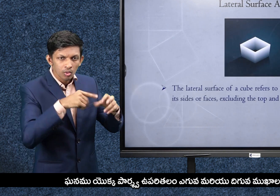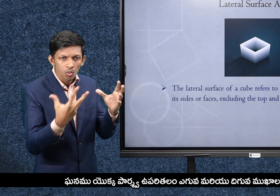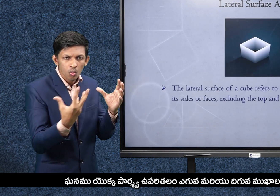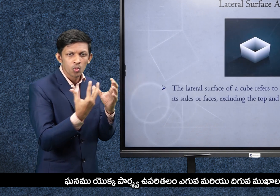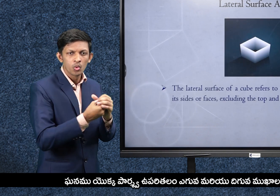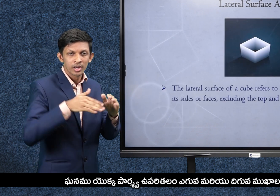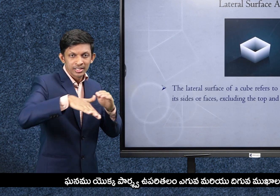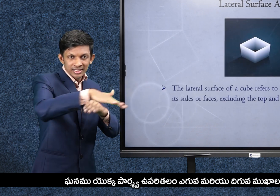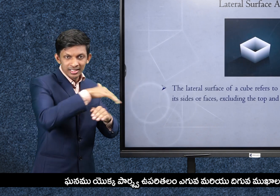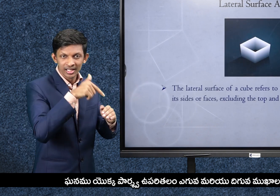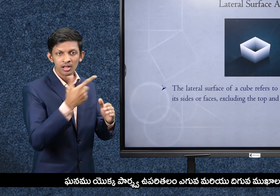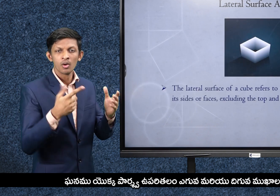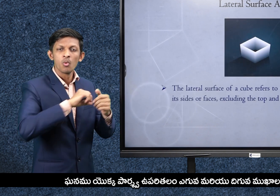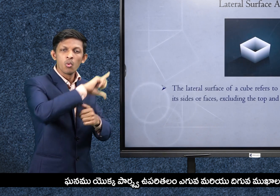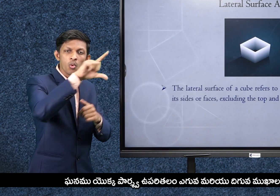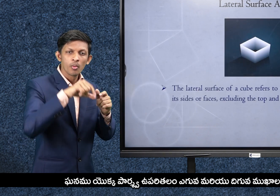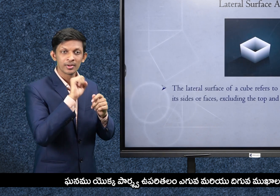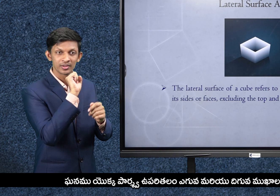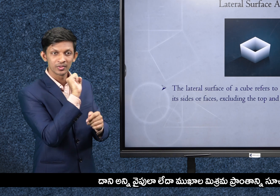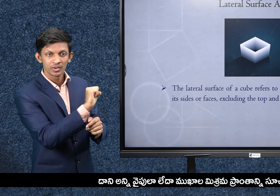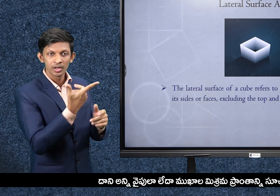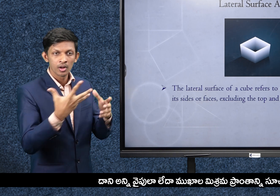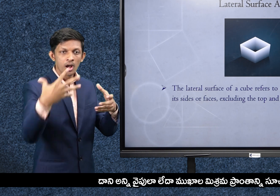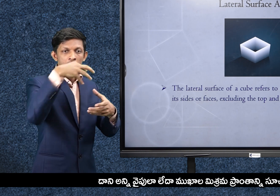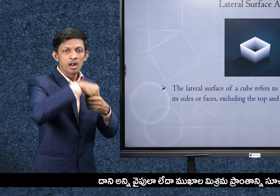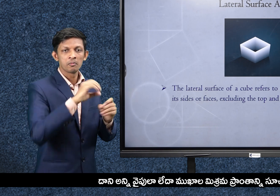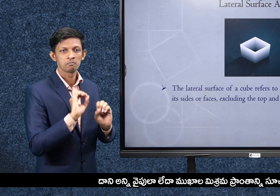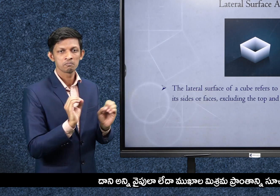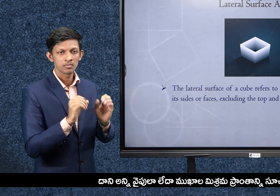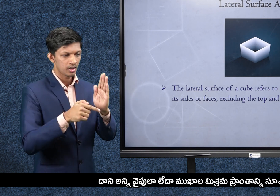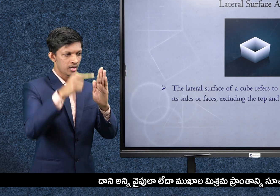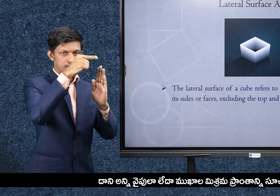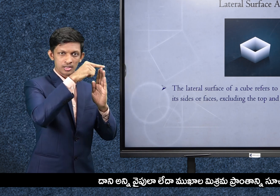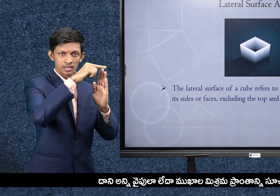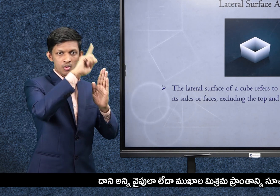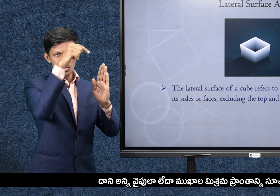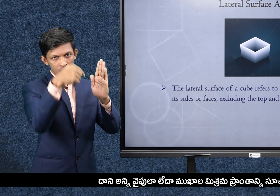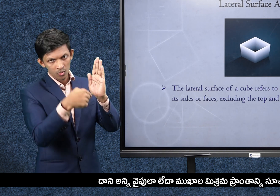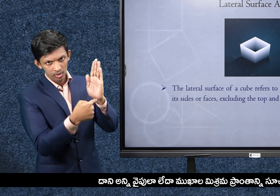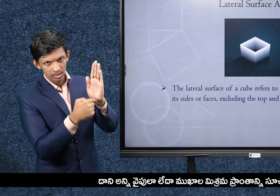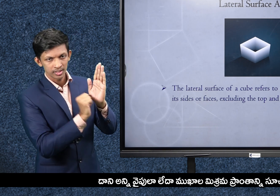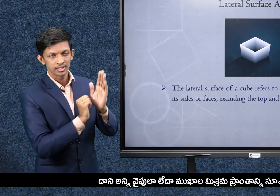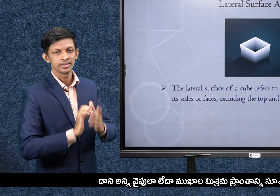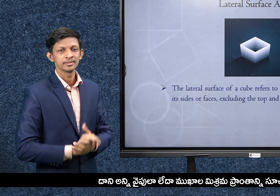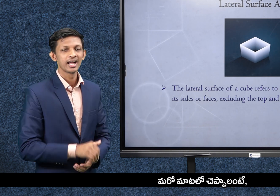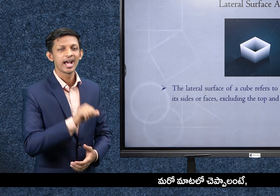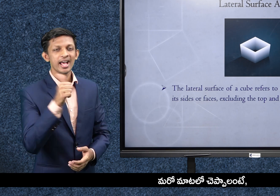ఉపరితలం ఎగువ మరియు దిగువ ముఖాలను మినహాయించి దాని అన్ని వైపులా లేదా ముఖాల మిశ్రమ ప్రాంతాన్ని సూచిస్తుంది. మరో